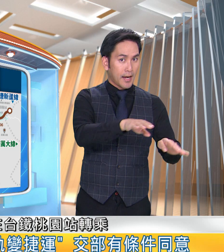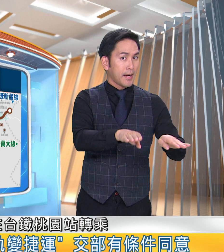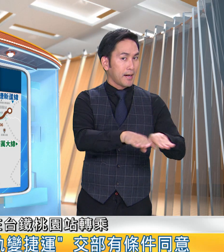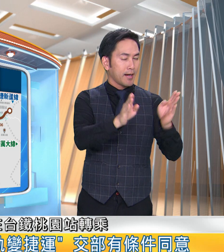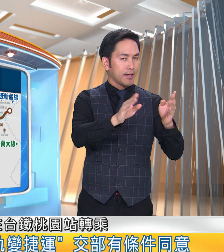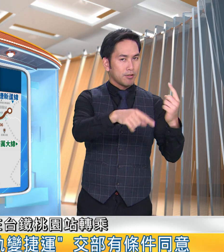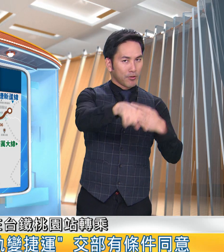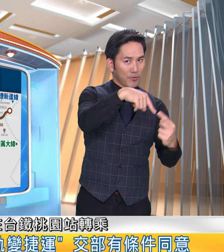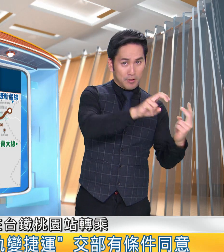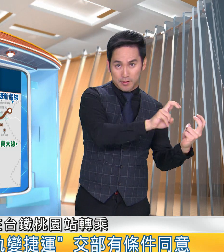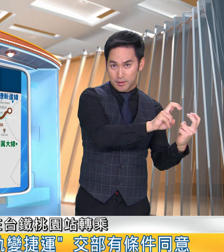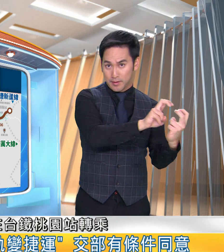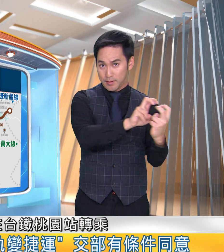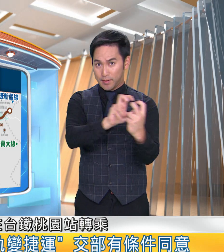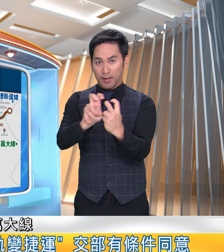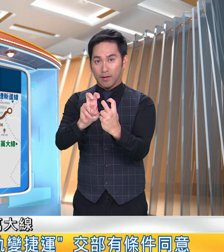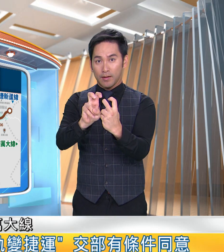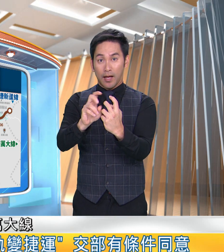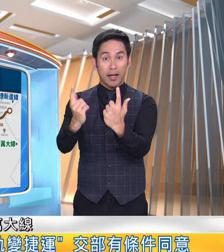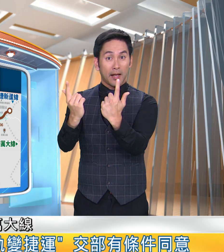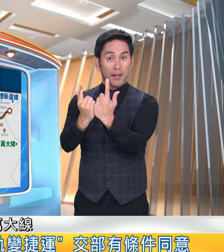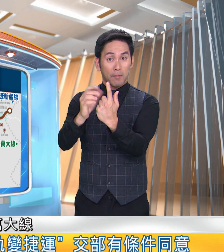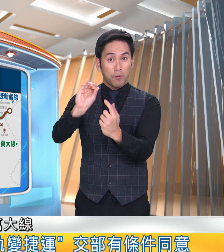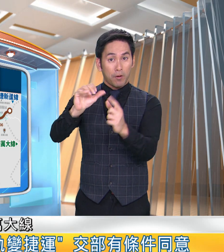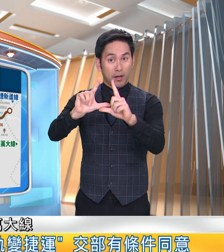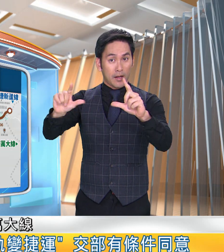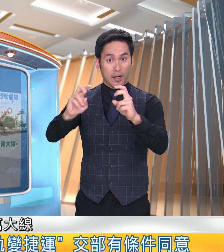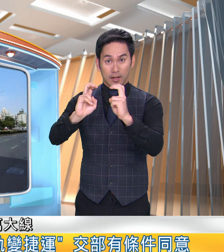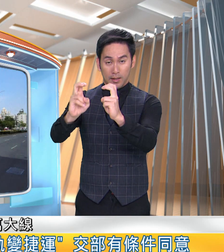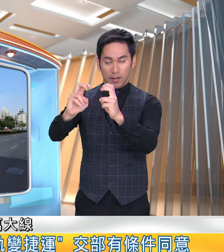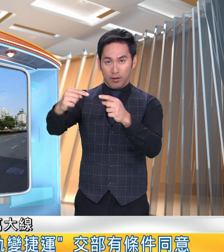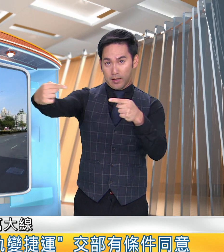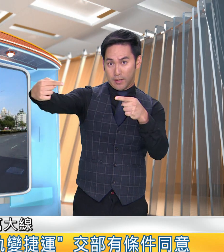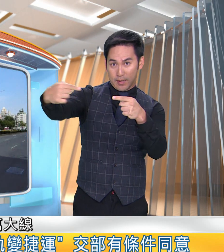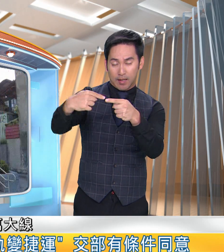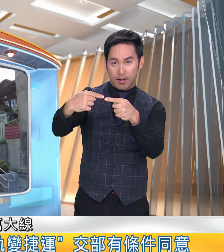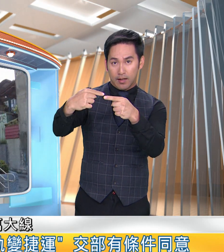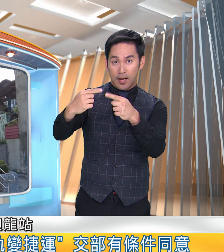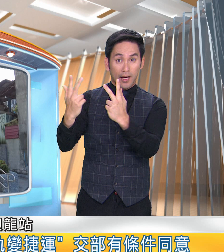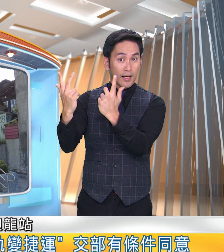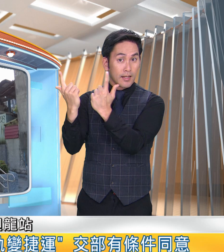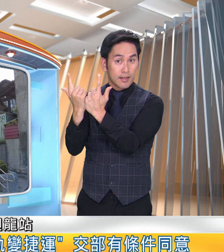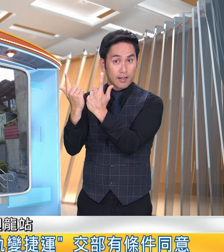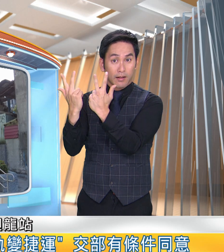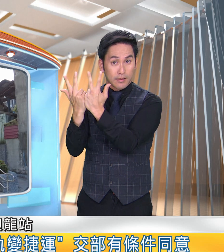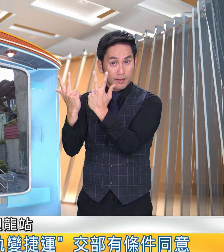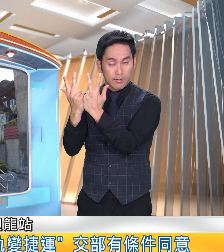乘，并且连接到北捷万大线，还有新芦线的回龙站，